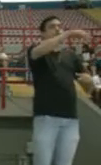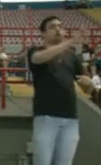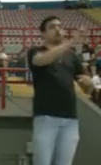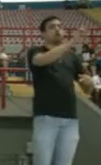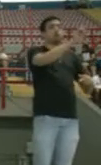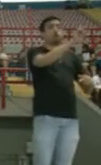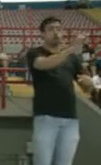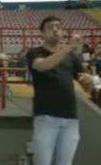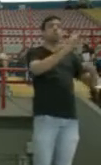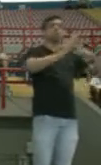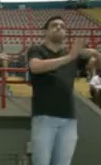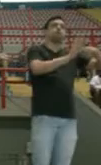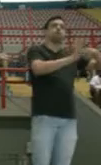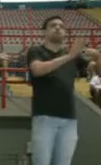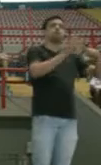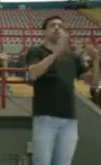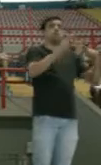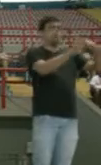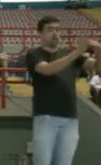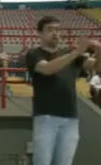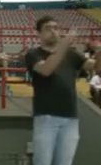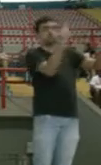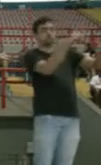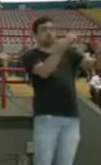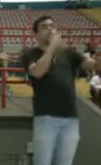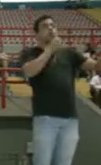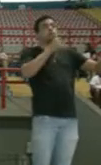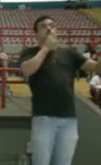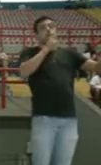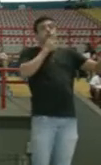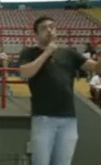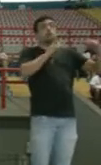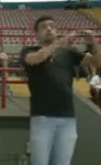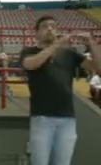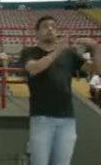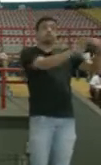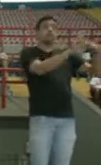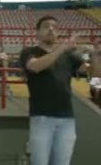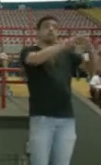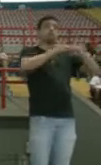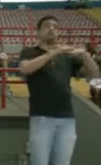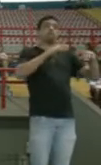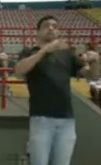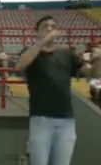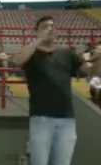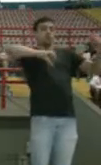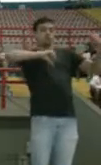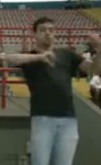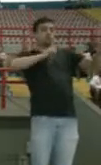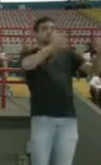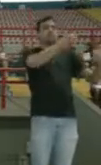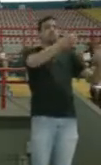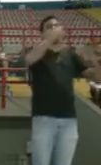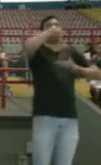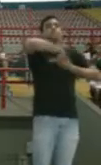maquinofatura. Na maquinofatura, quem produz é a máquina e não mais o homem. Então o homem vai ser melhor ou pior pago?